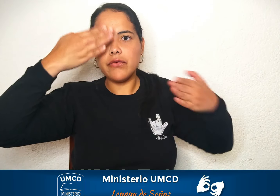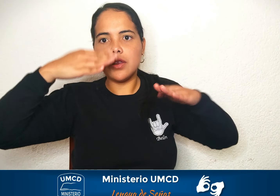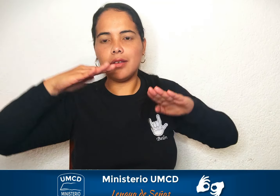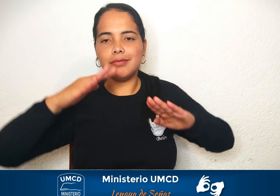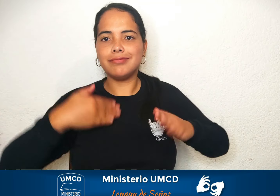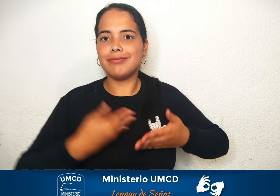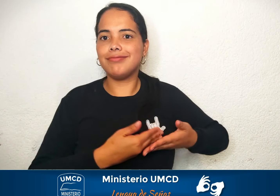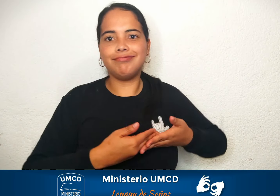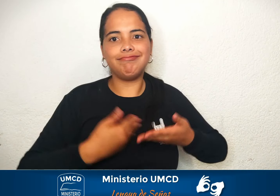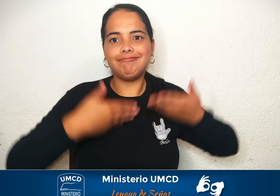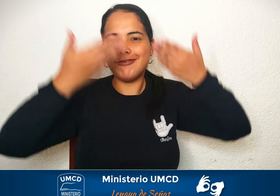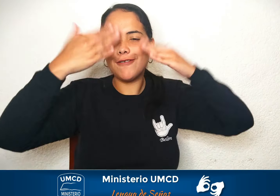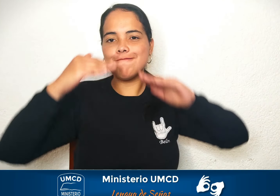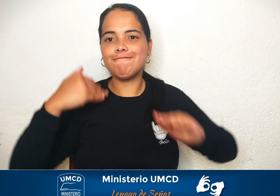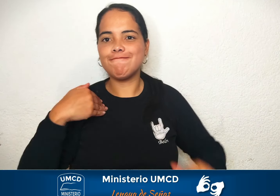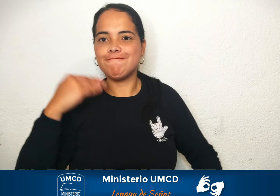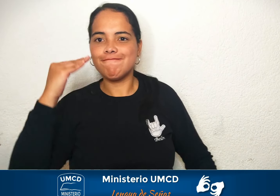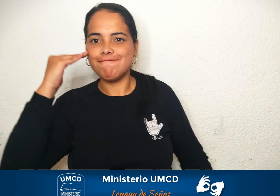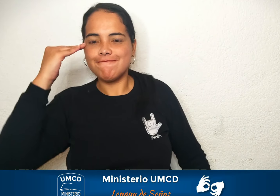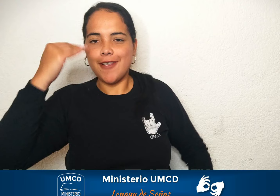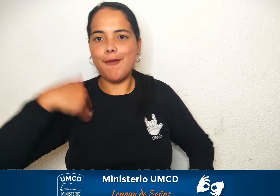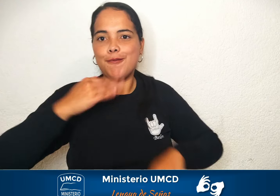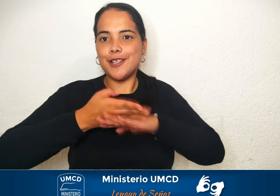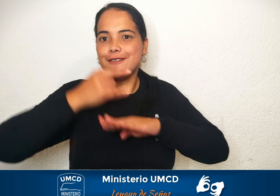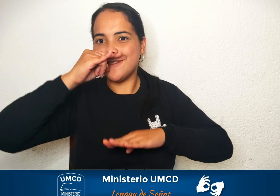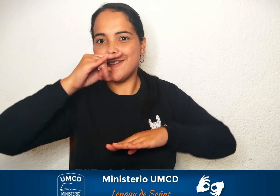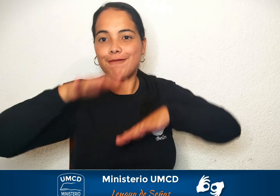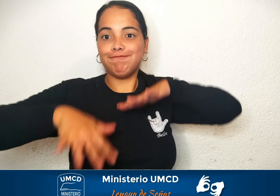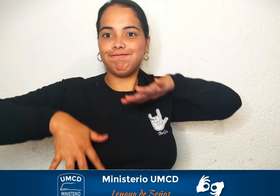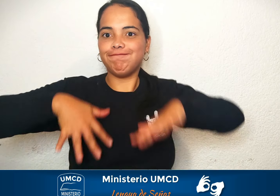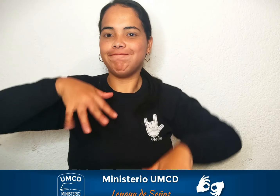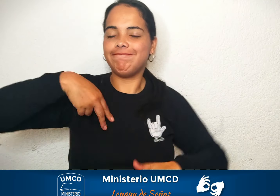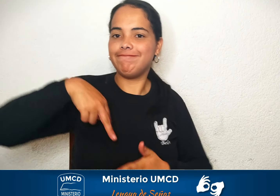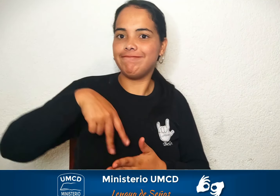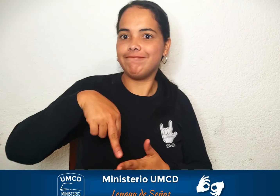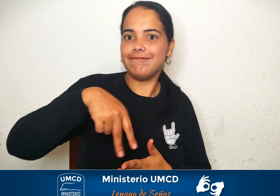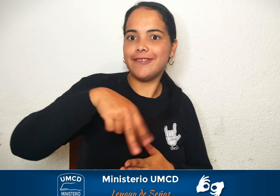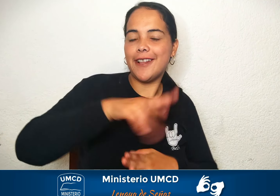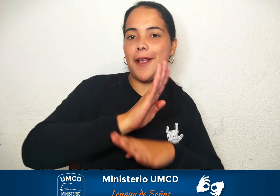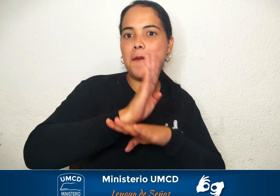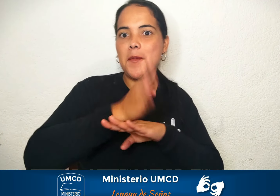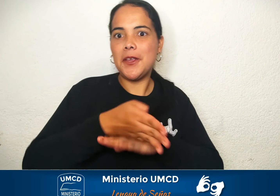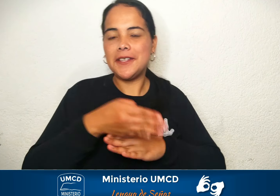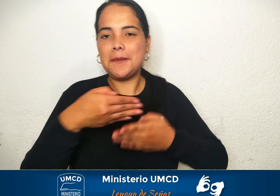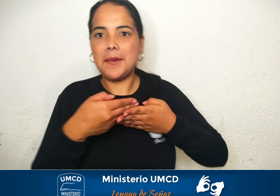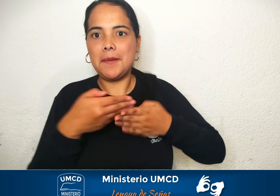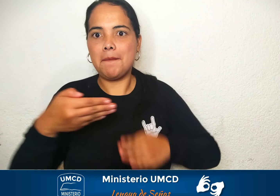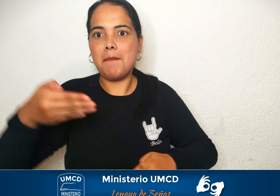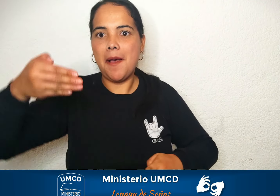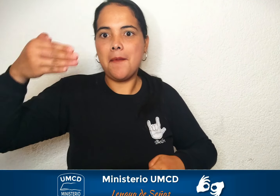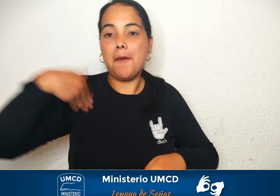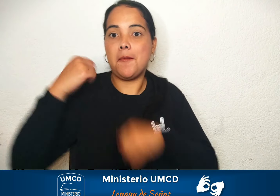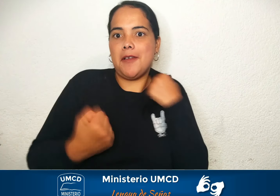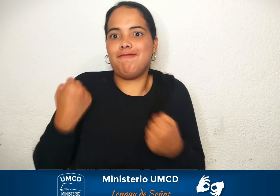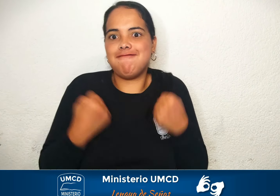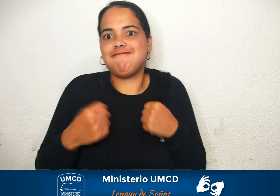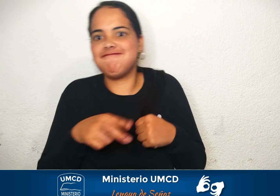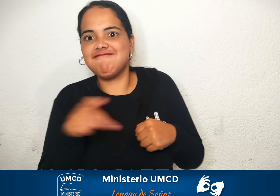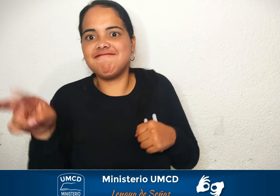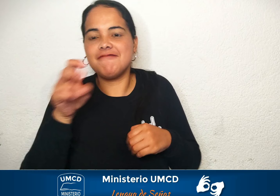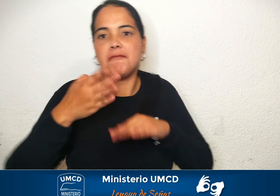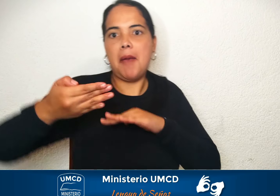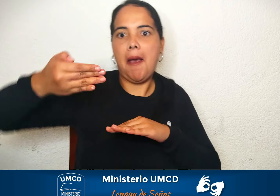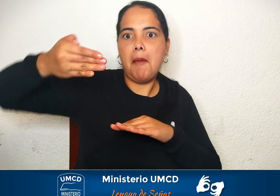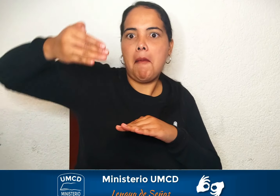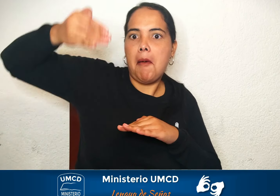de estar en los brazos para ser un niño que comienza a gatear y después comienza a caminar y después a correr y